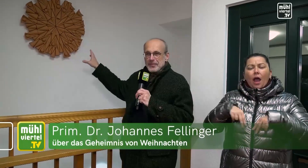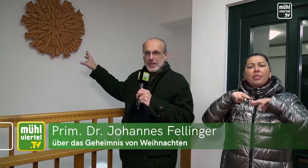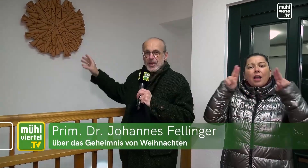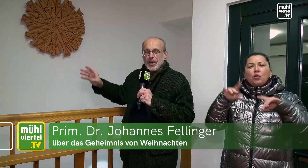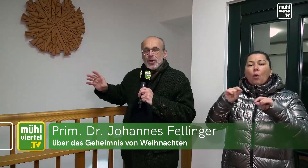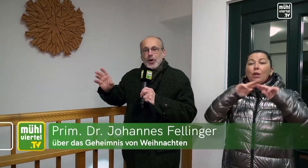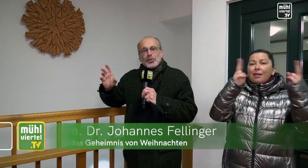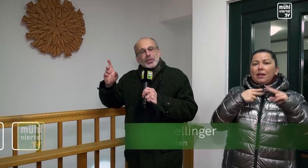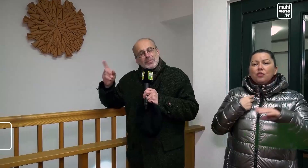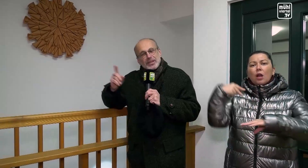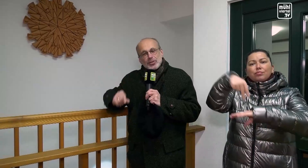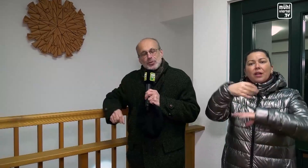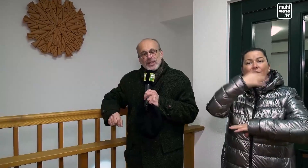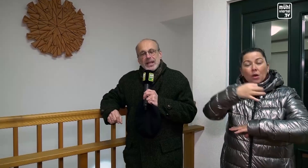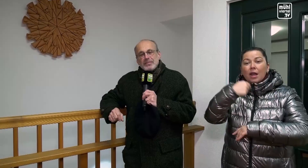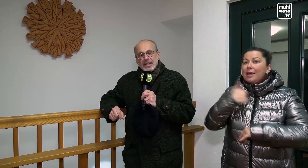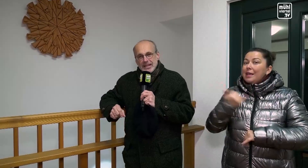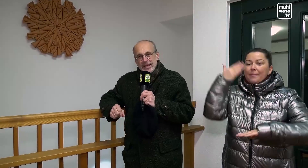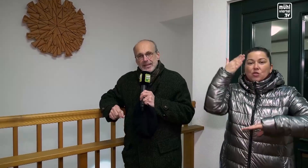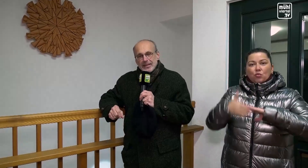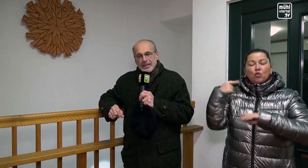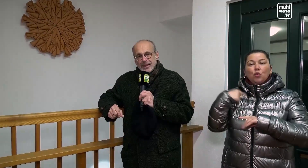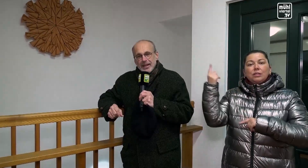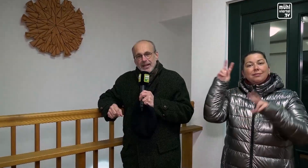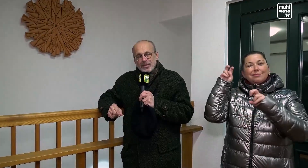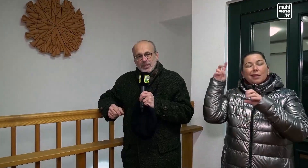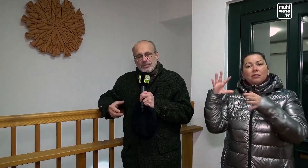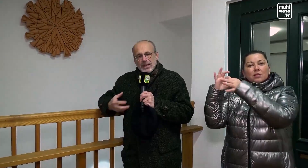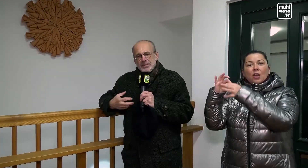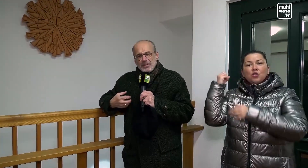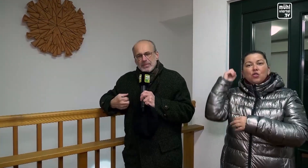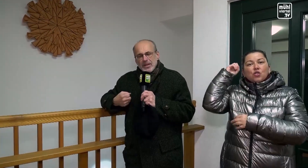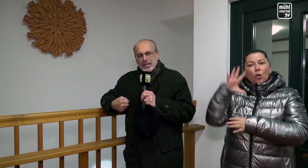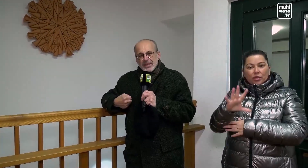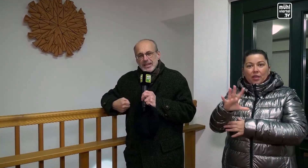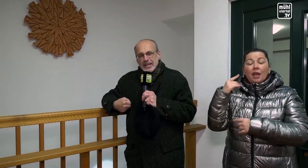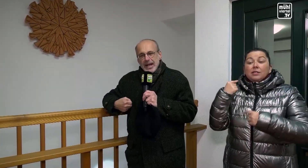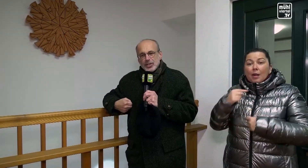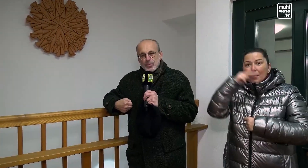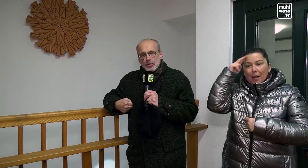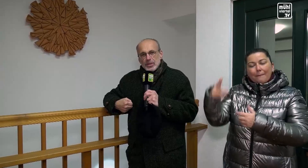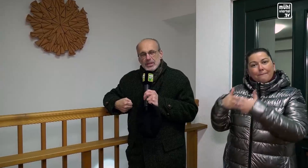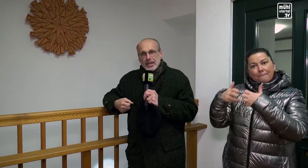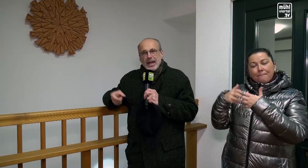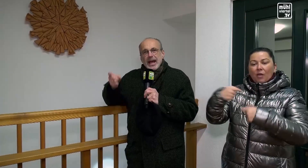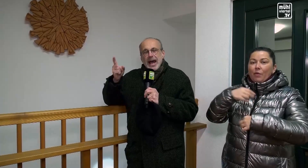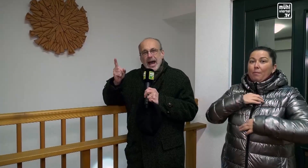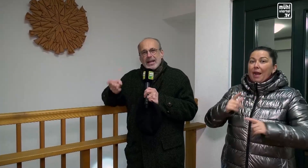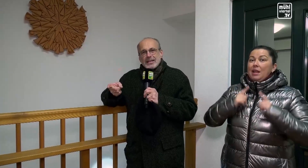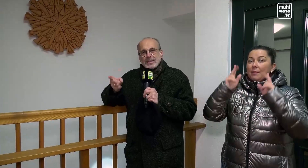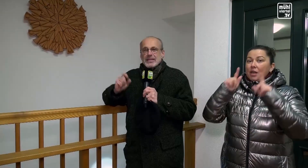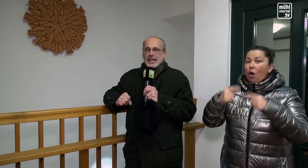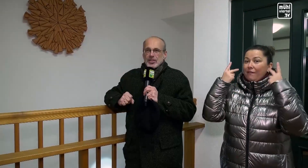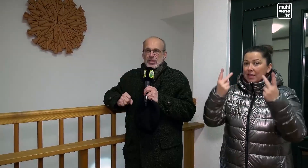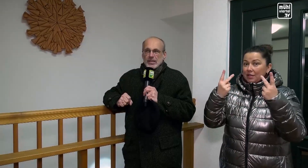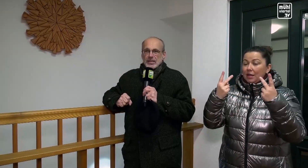Sonne. Und sage immer dazu, was er immer gesagt hat, was auch in meinem Leben ganz ein zentraler Spruch ist,